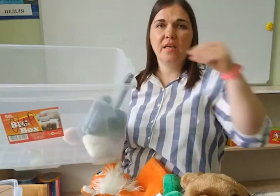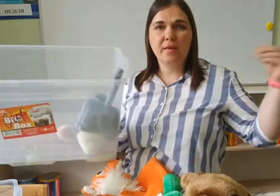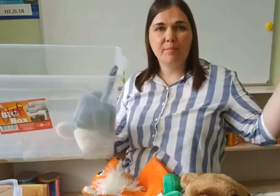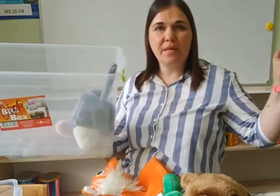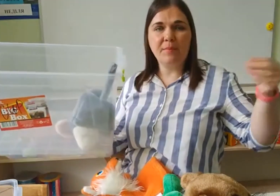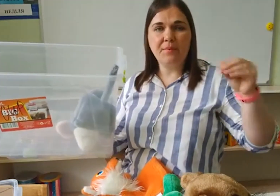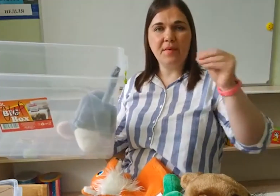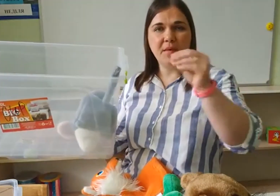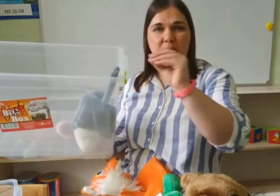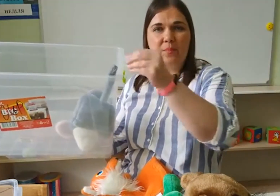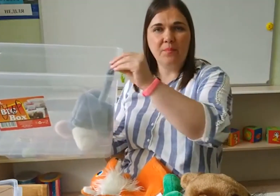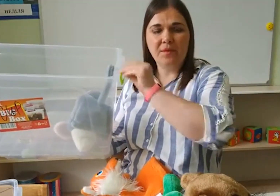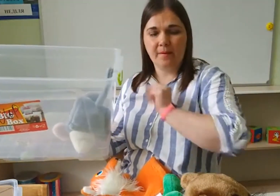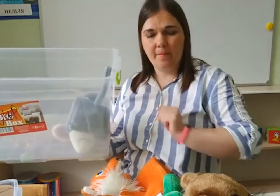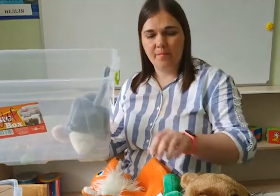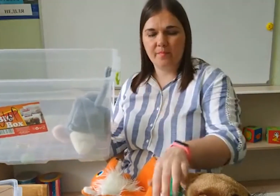пищить. Пі-пі-пі-пі-пі-пі-пі.